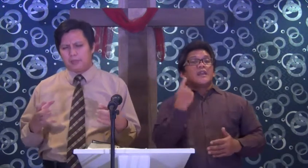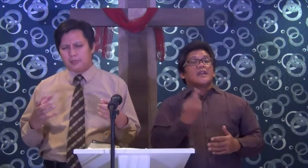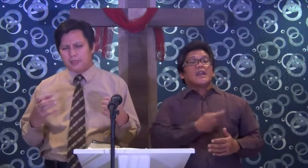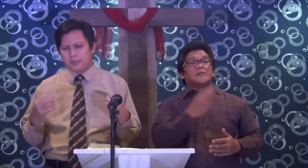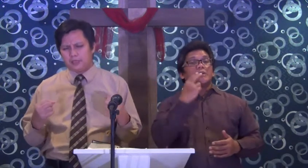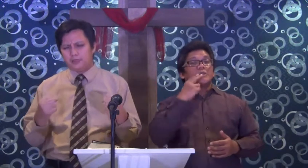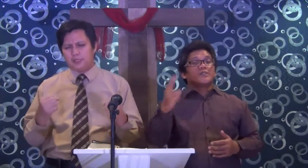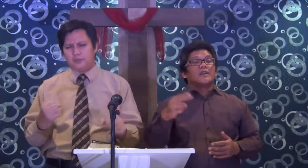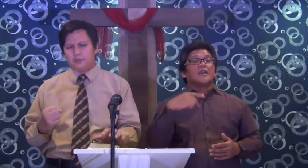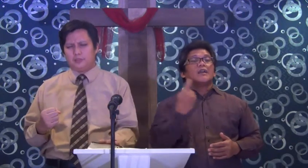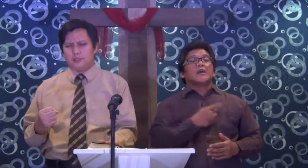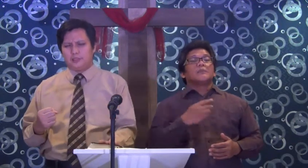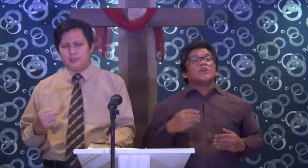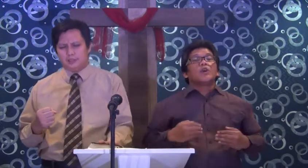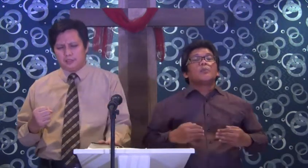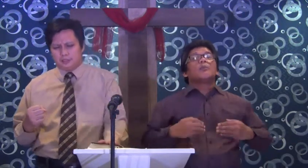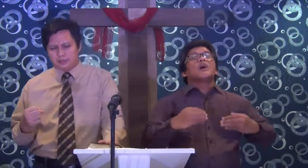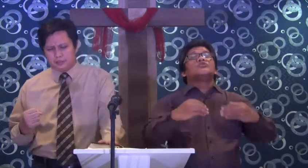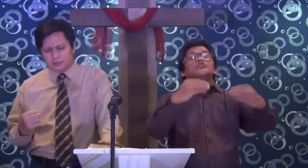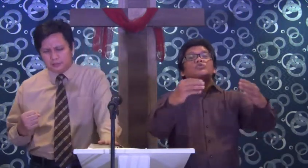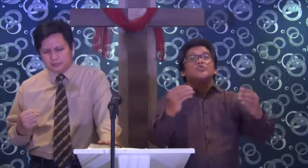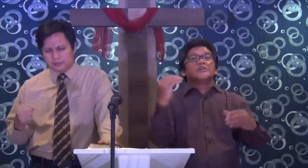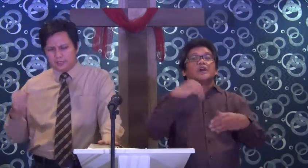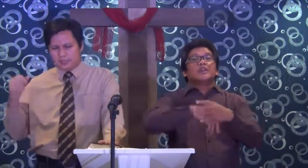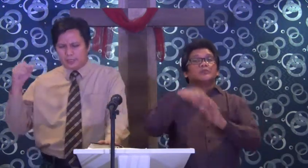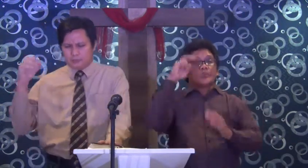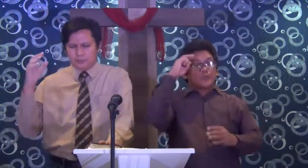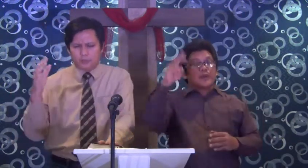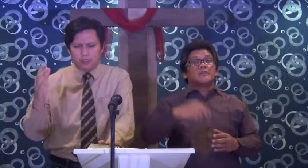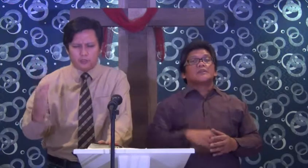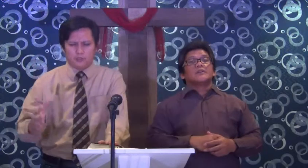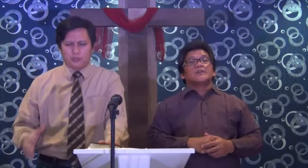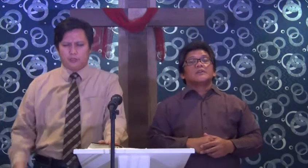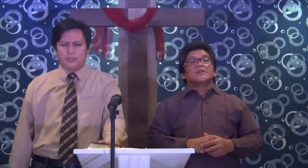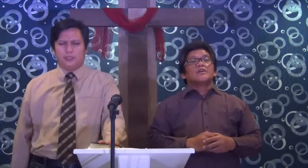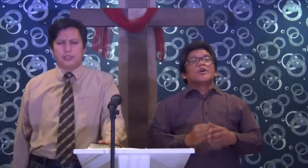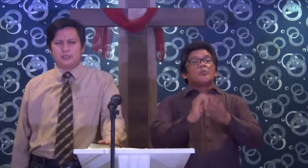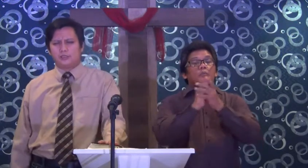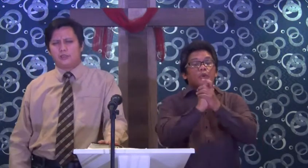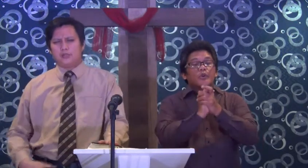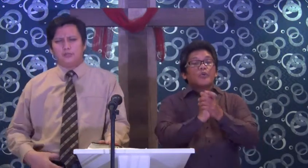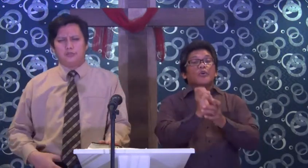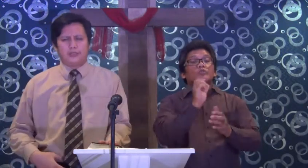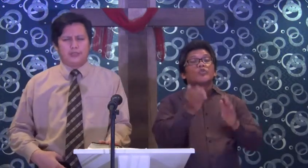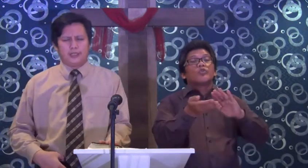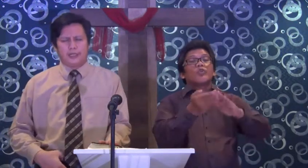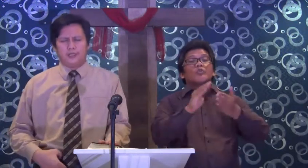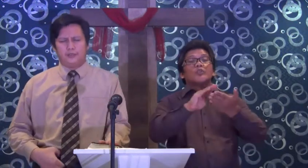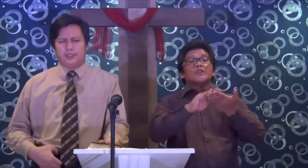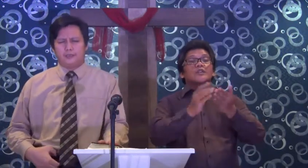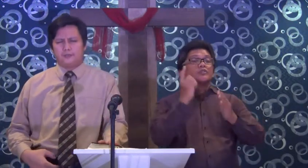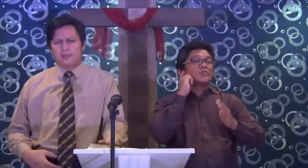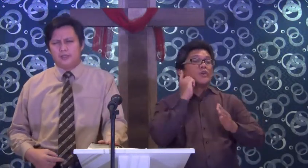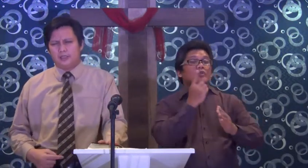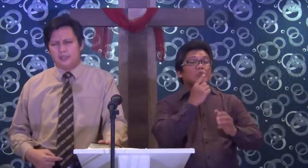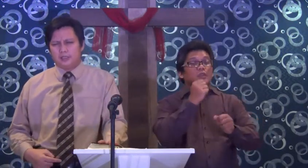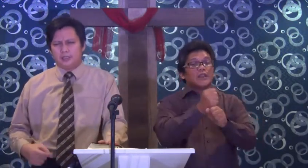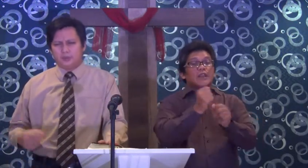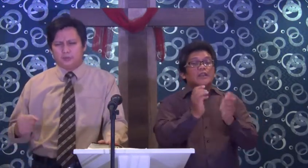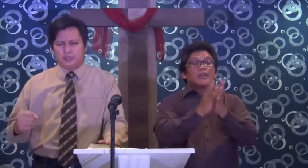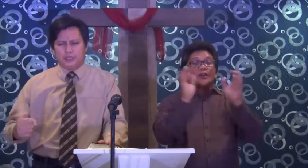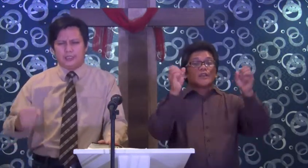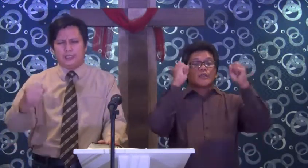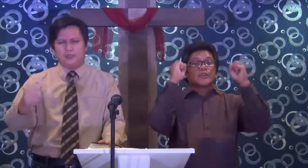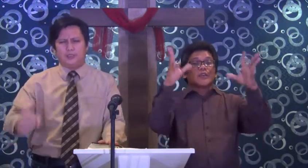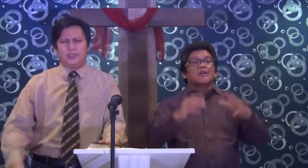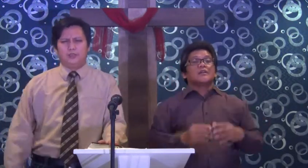percaya kami akan makin maju di dalam Tuhan. Sekali lagi hamba juga berdoa buat komunitas Turarungu, JKR Haleluya.